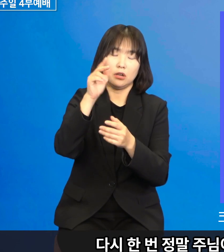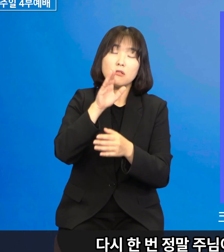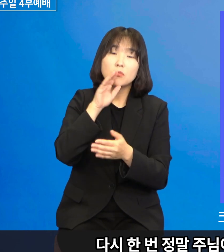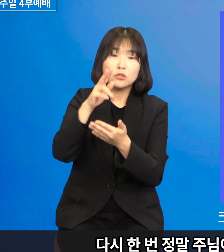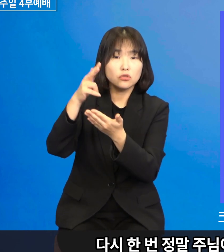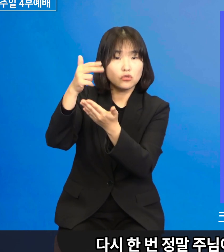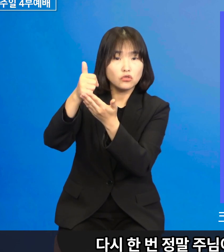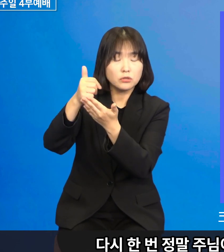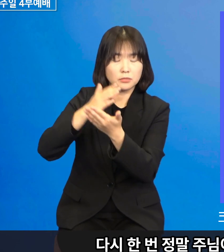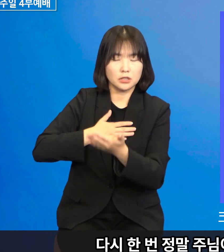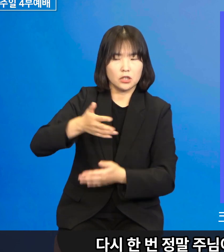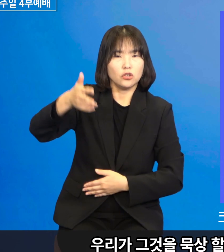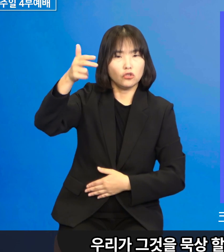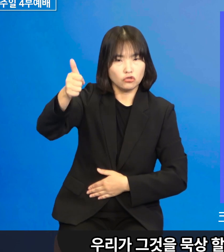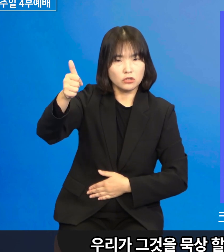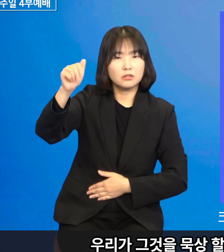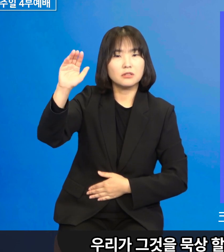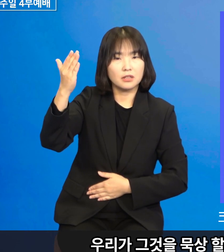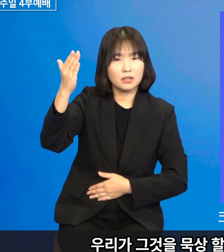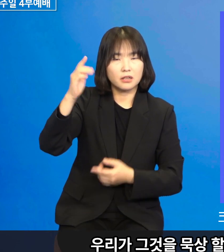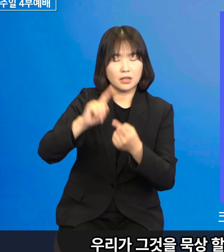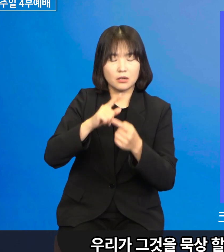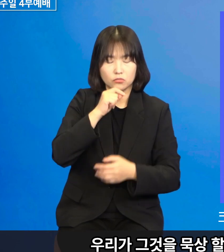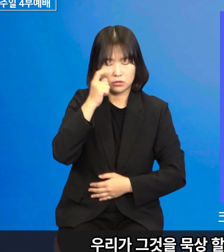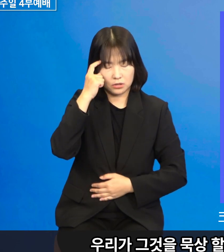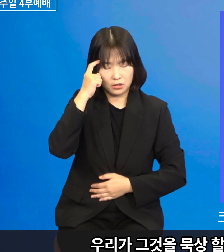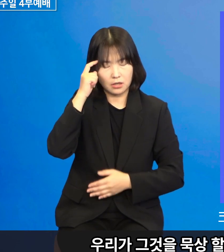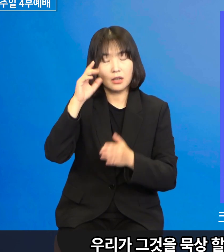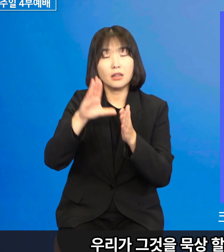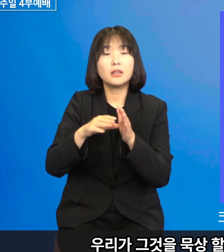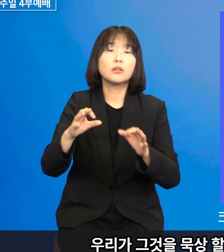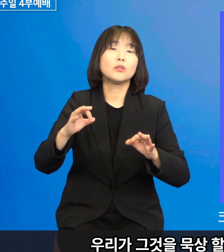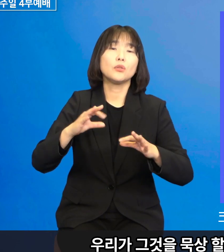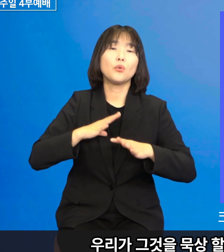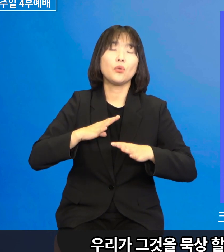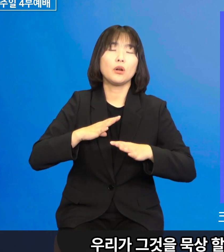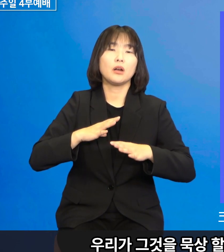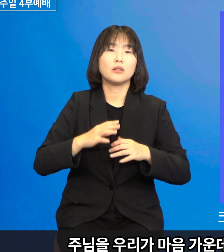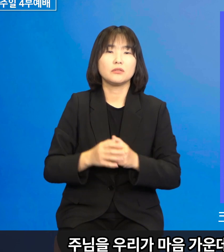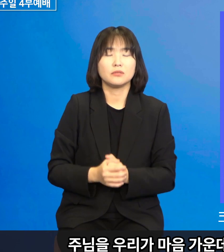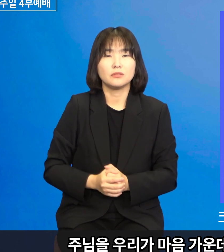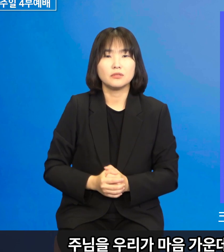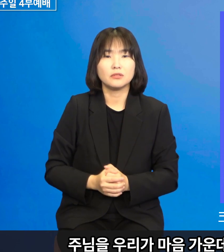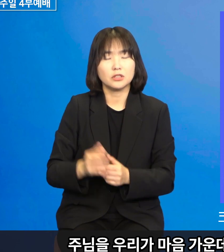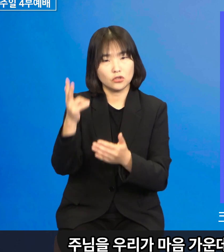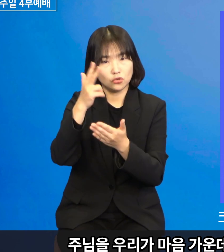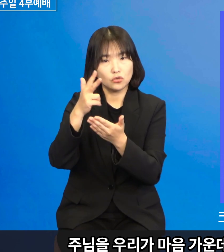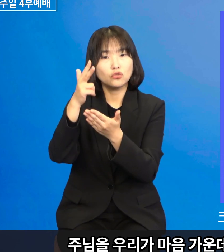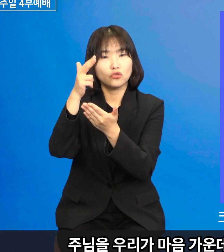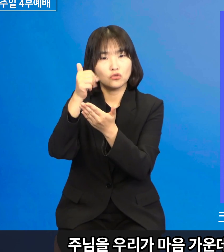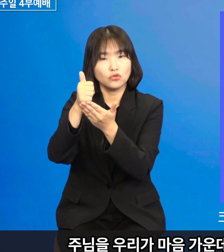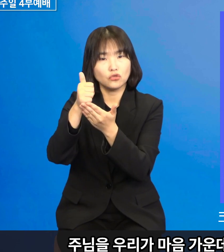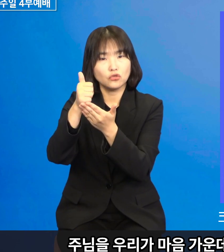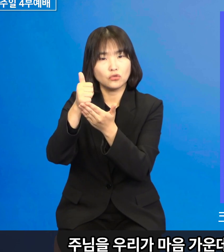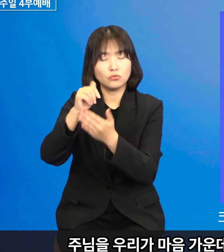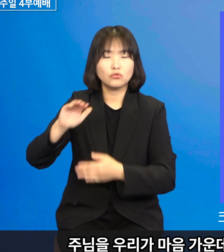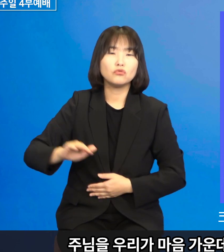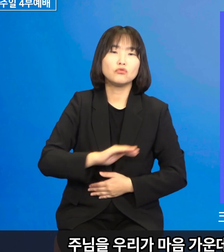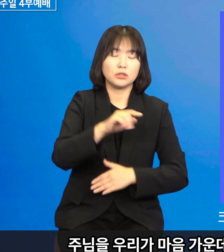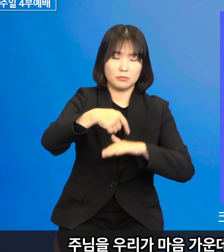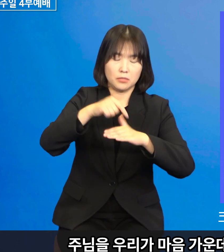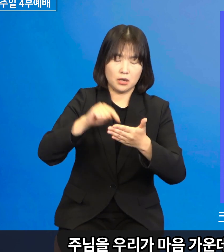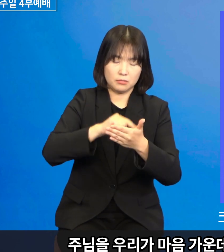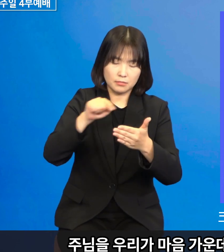나의 주인이 되시는가? 우리가 그것을 묵상할 때에 놀라우신 모사이신 주님을 우리가 마음